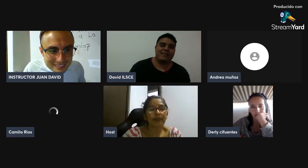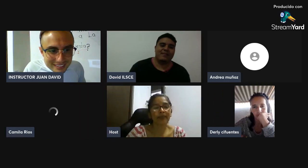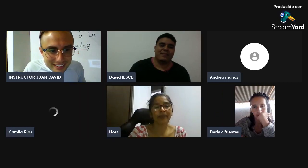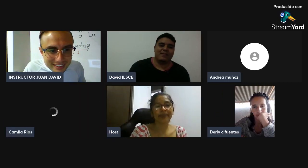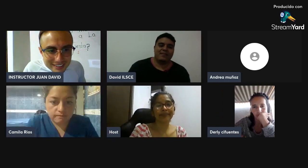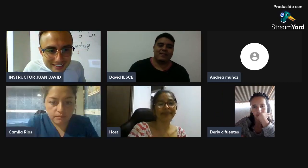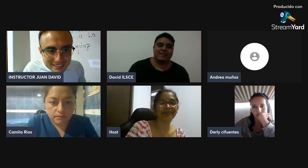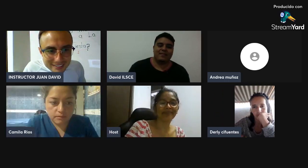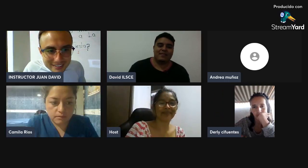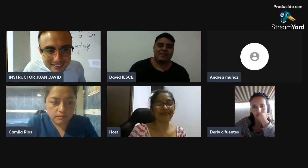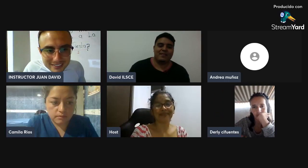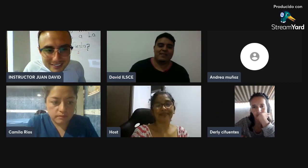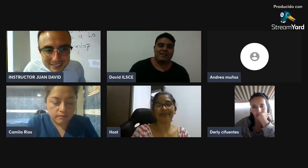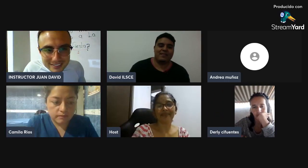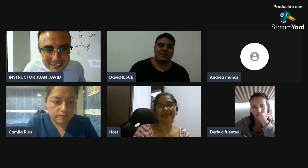y todos